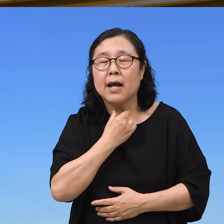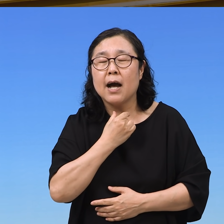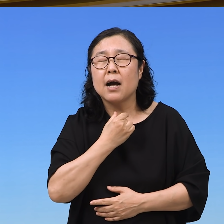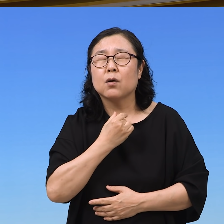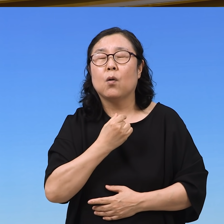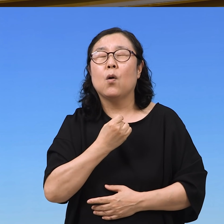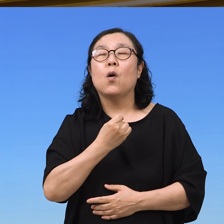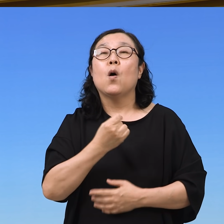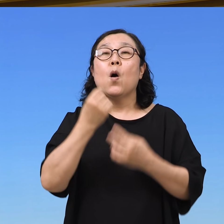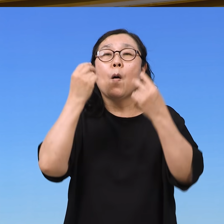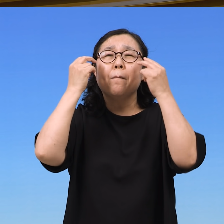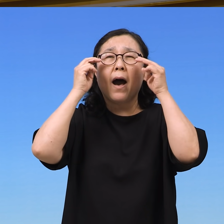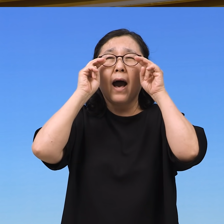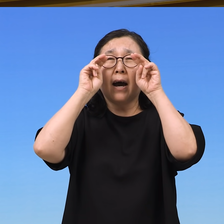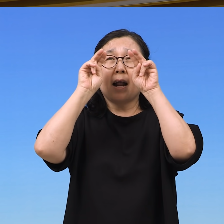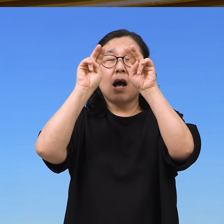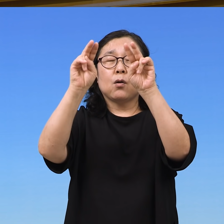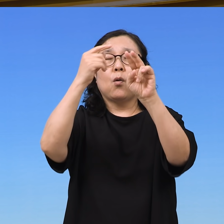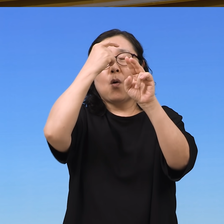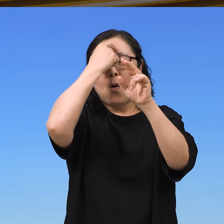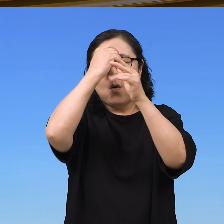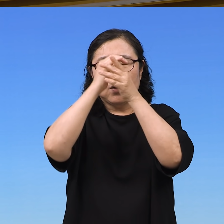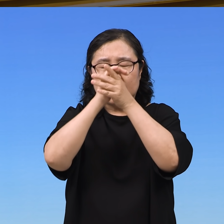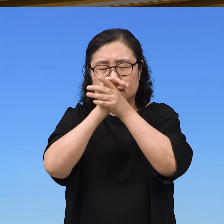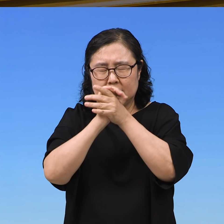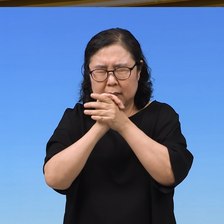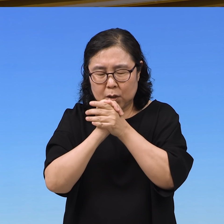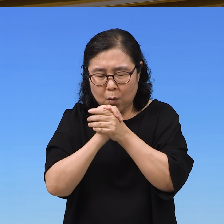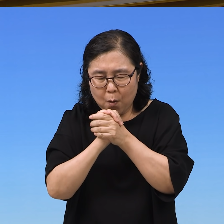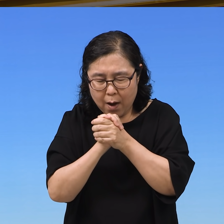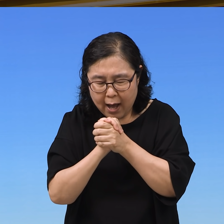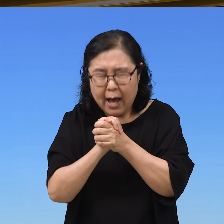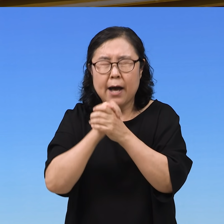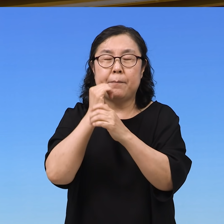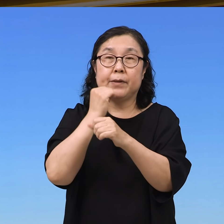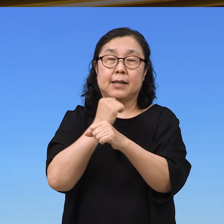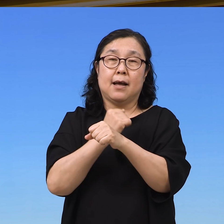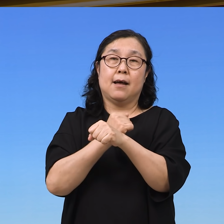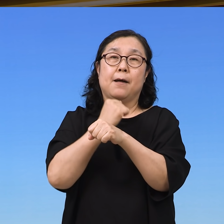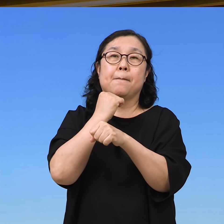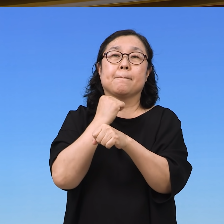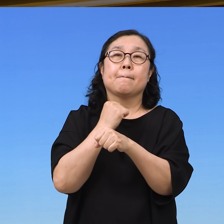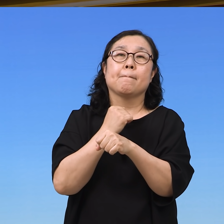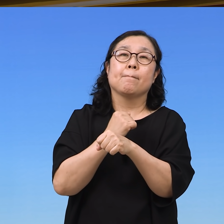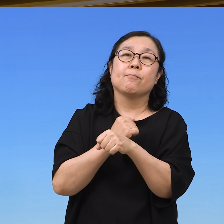원하고 바라고 기도합니다.